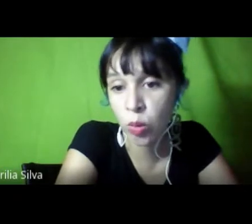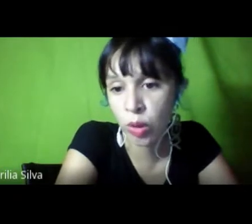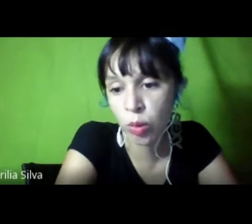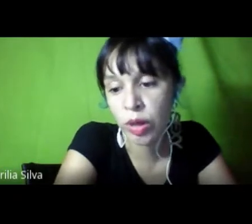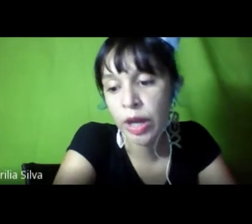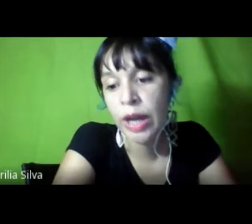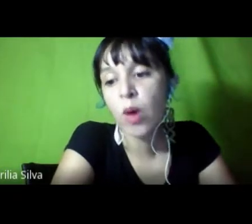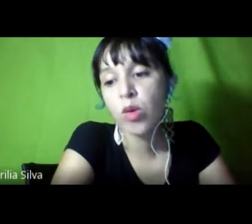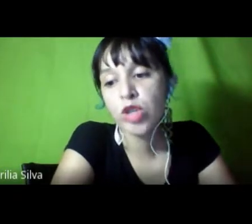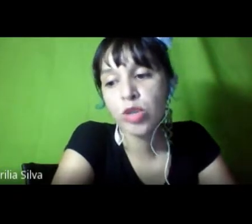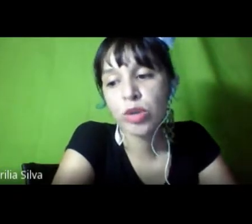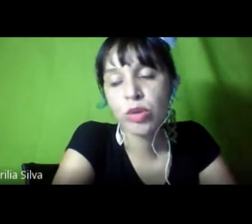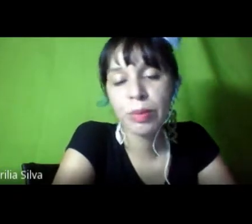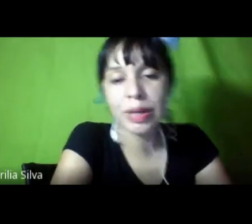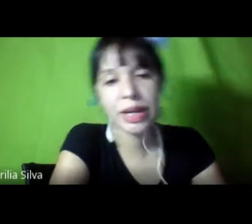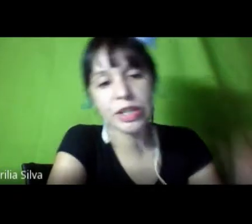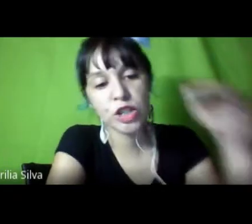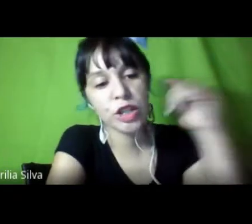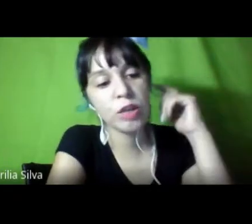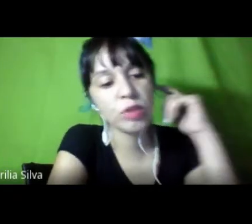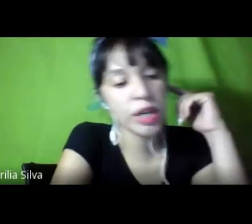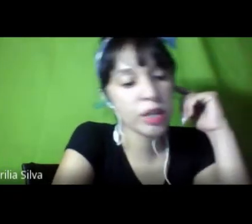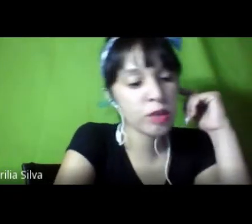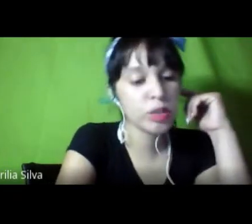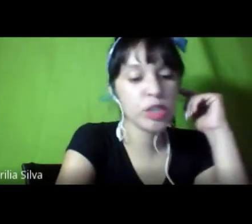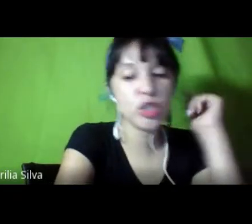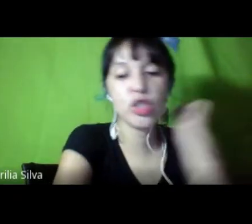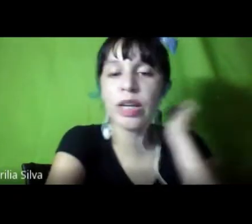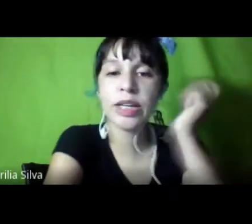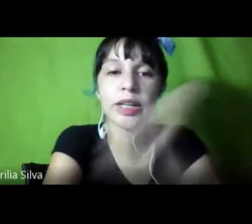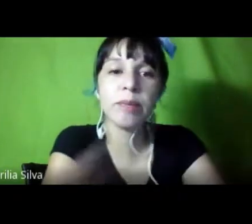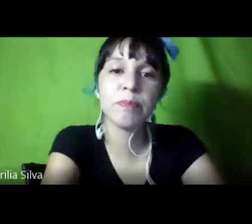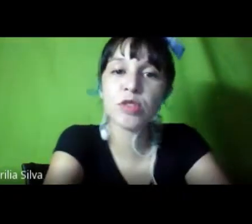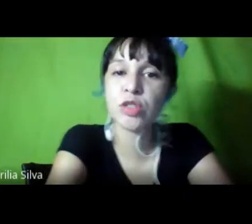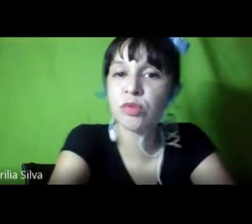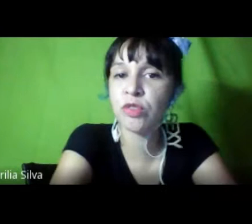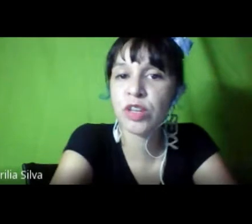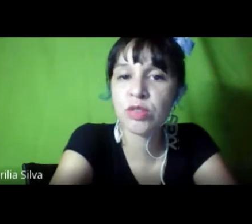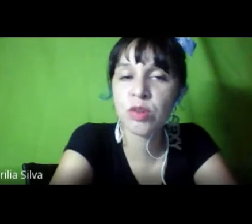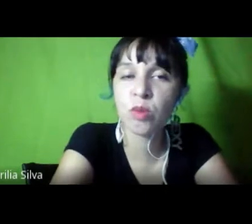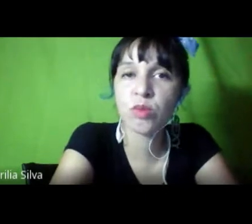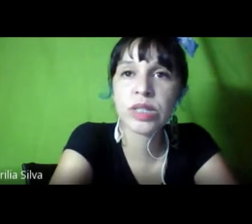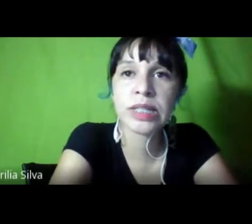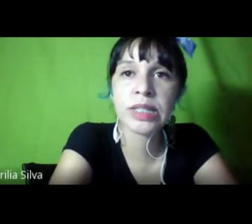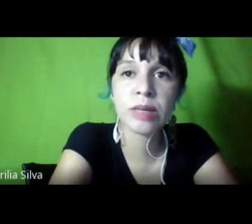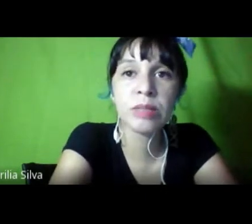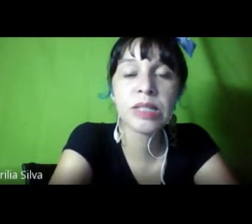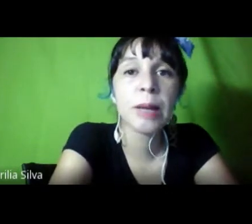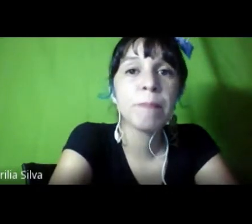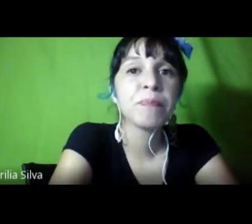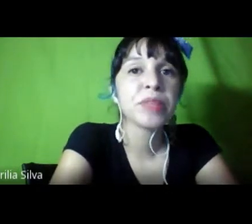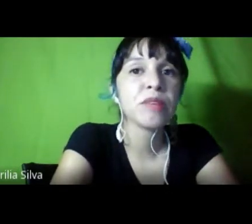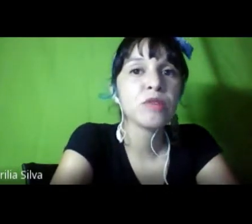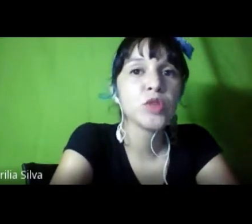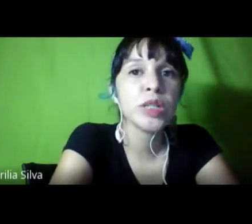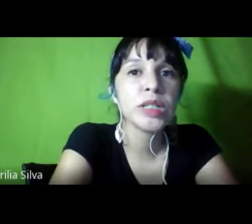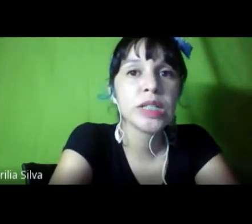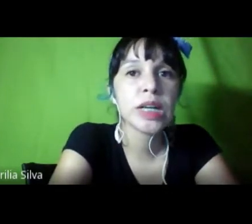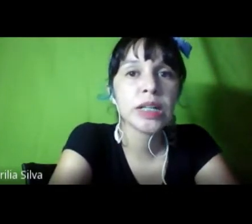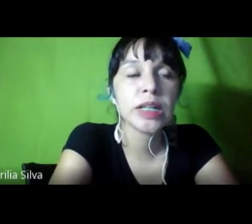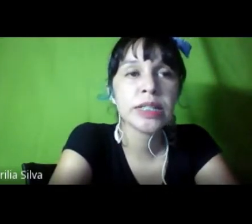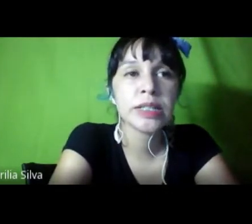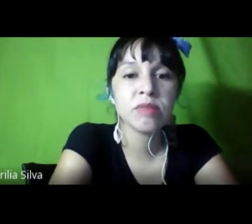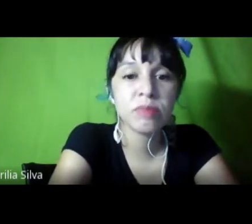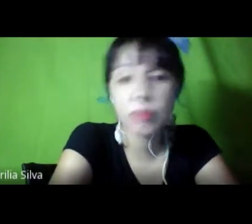surda ou não? Hoje, quando o bebê nasce, já tem o teste de orelhinha, onde são feitos alguns exames, que funciona